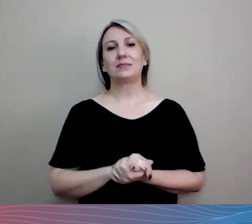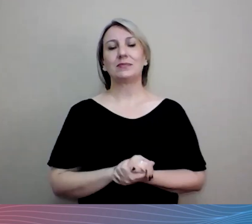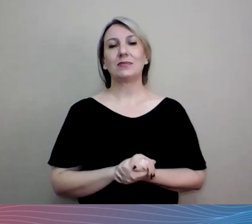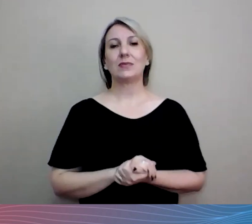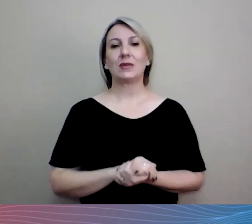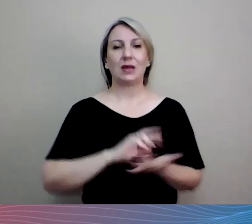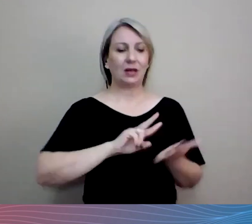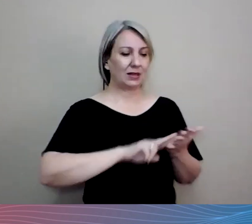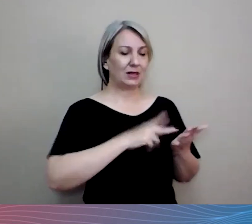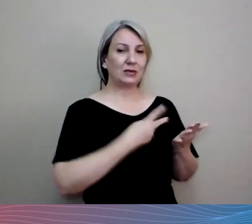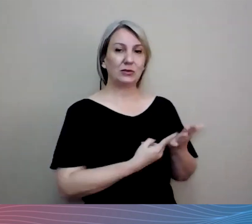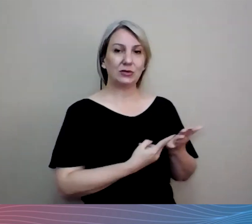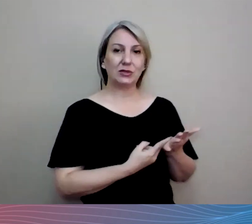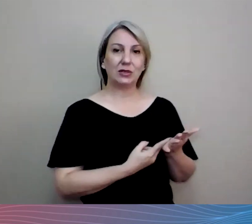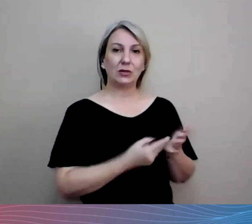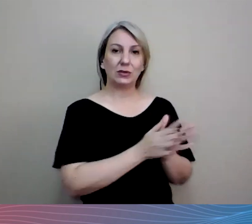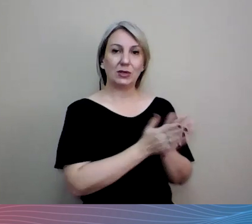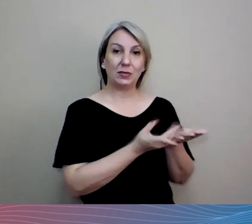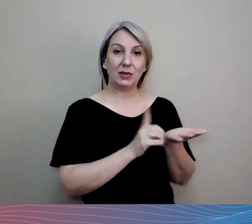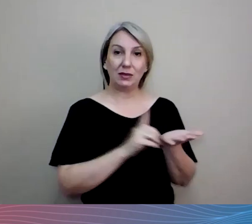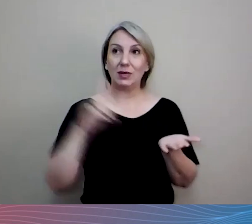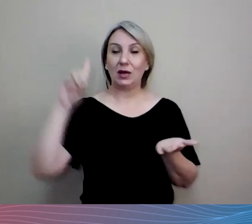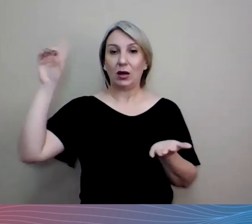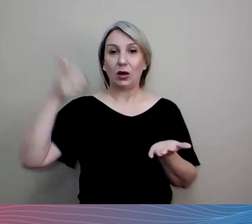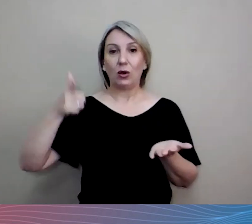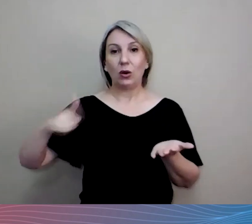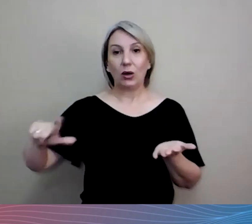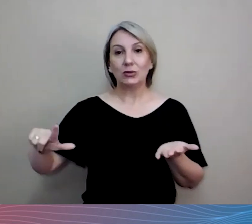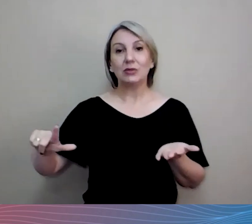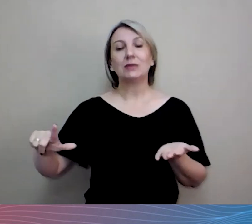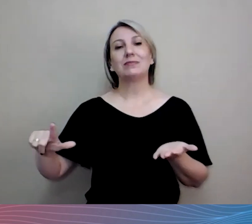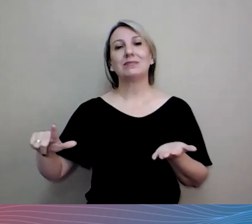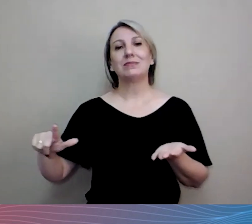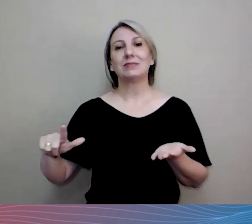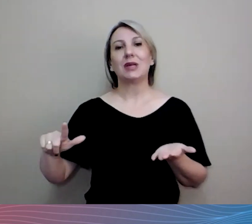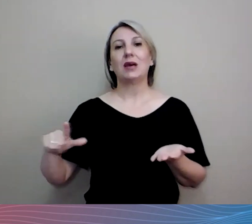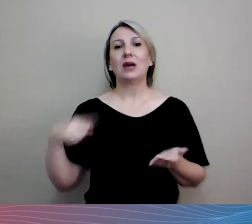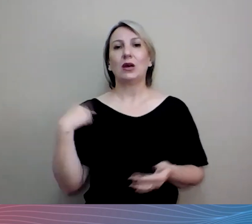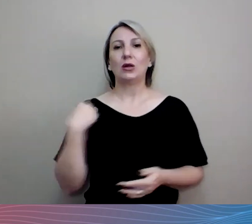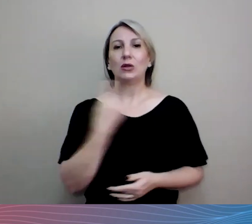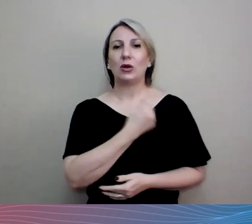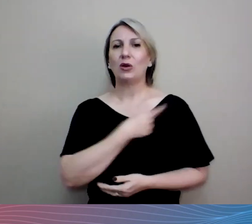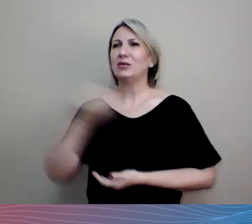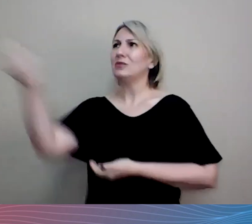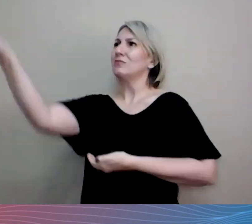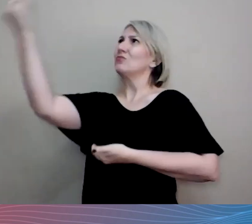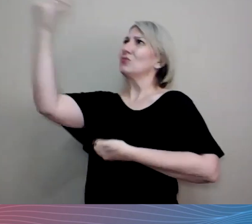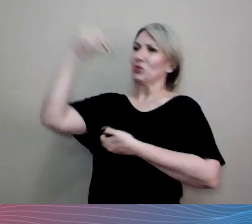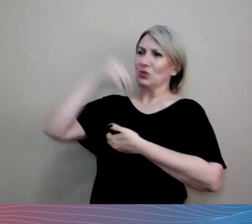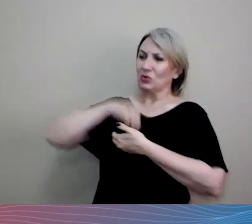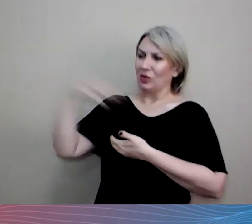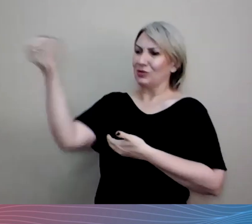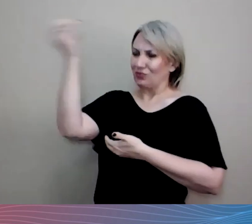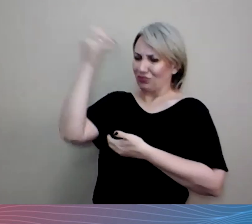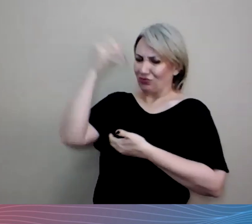traduzir para nós sermos enchidos até a toda a plenitude